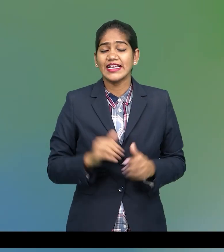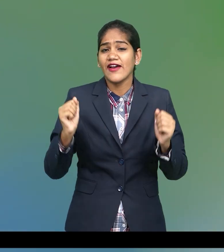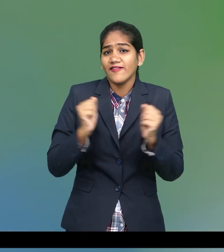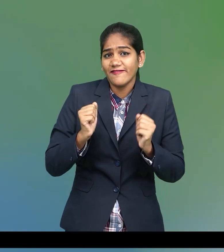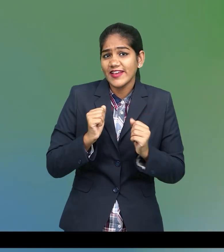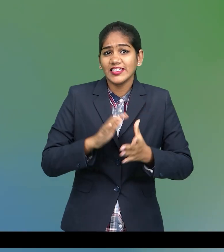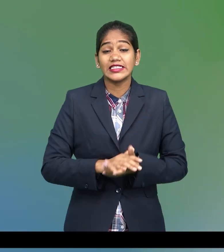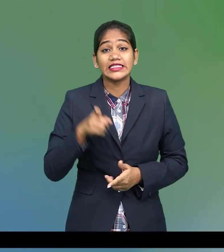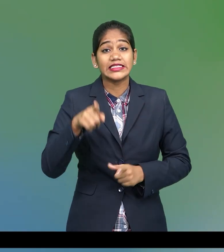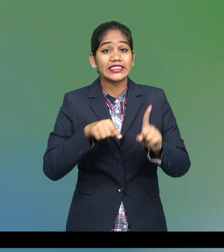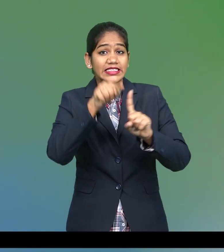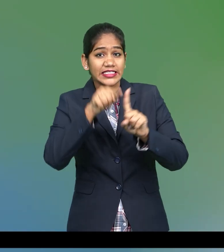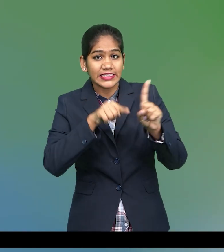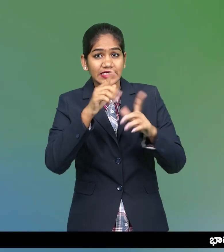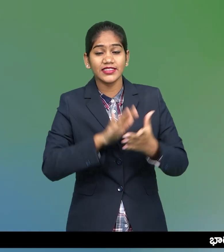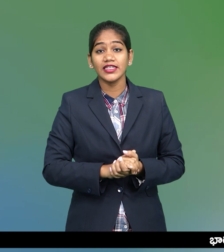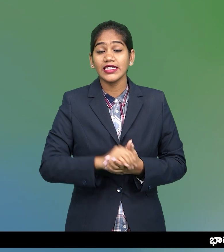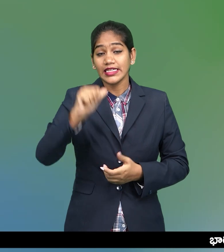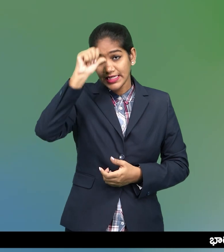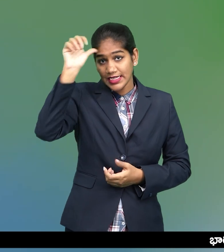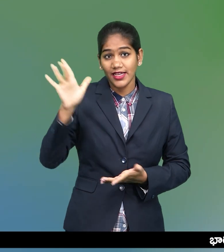శీతాకాలం ఉష్ణోగ్రత భారత భూభాగంలో